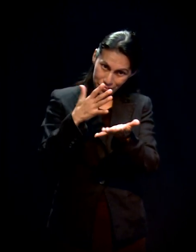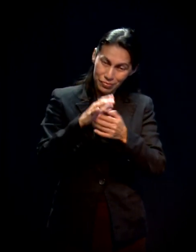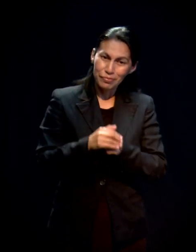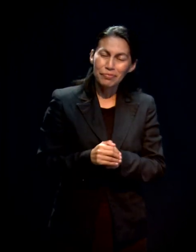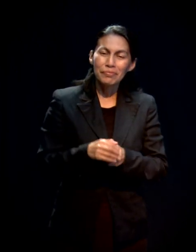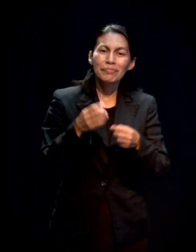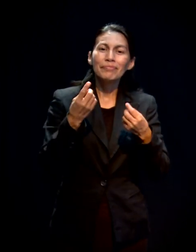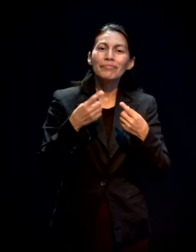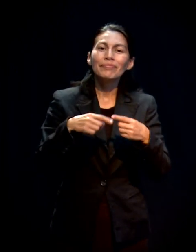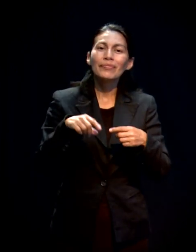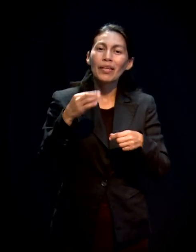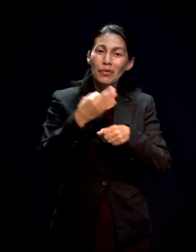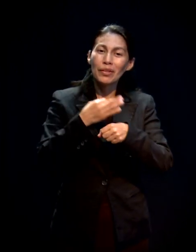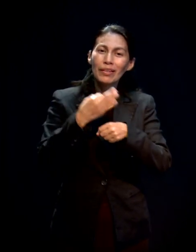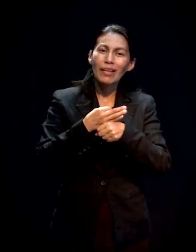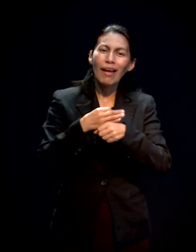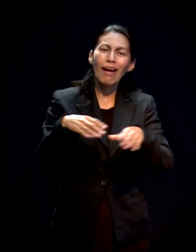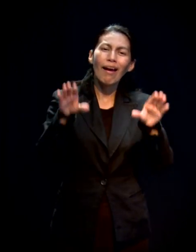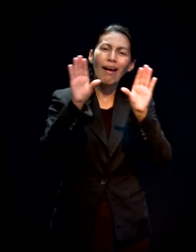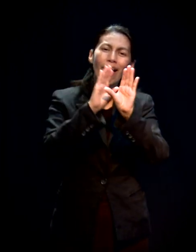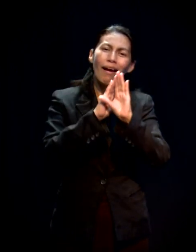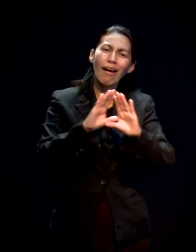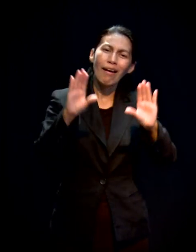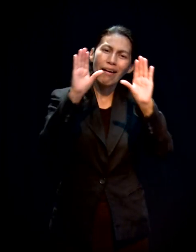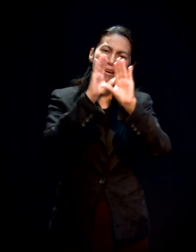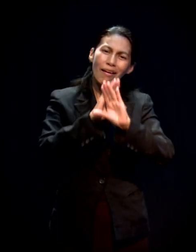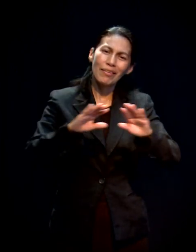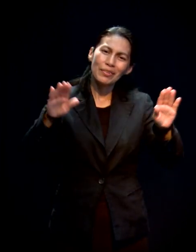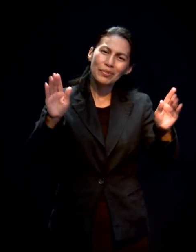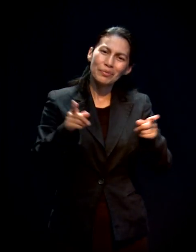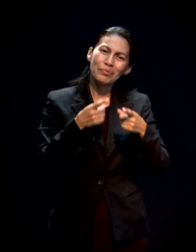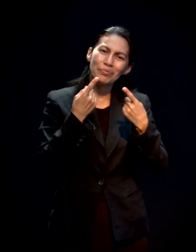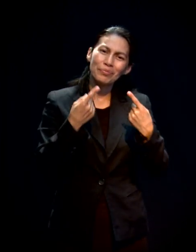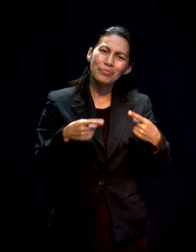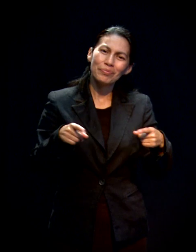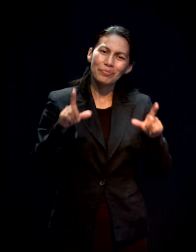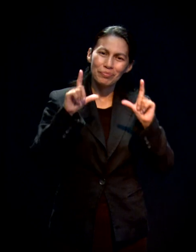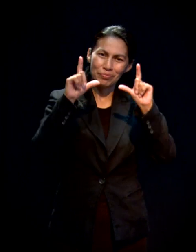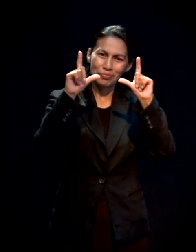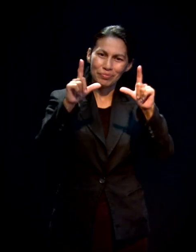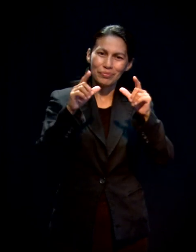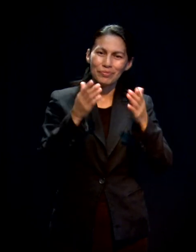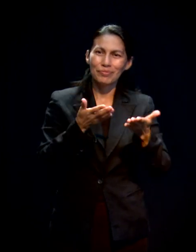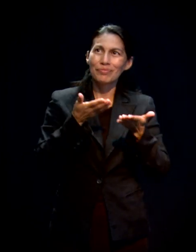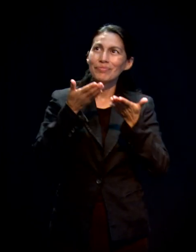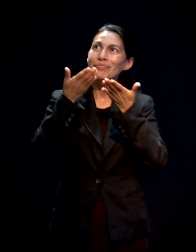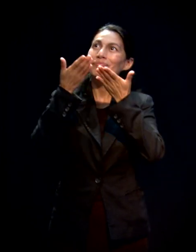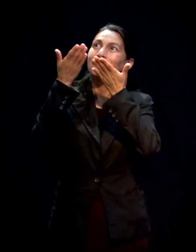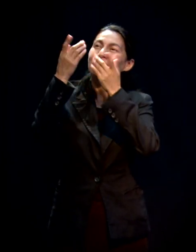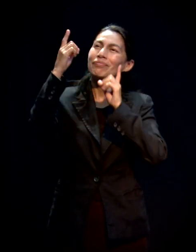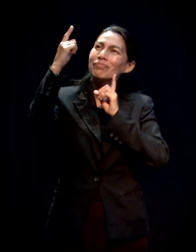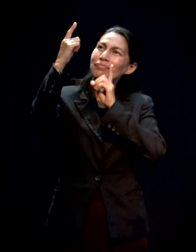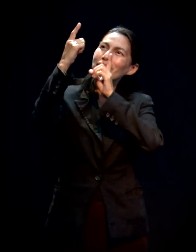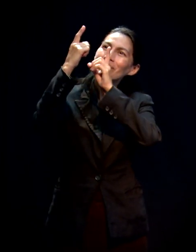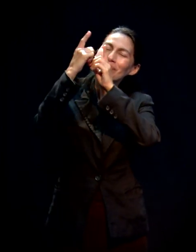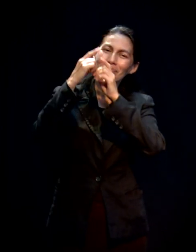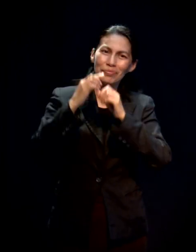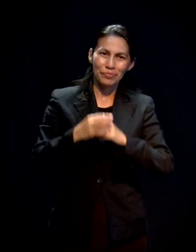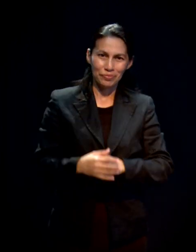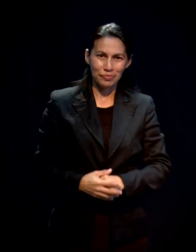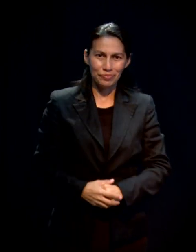pedidos de oración al programa mientras escuchamos esta melodía que no se elevará hasta el trono de la gracia de dios'